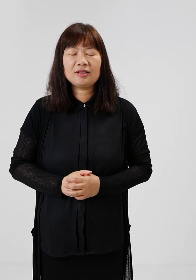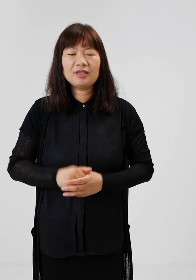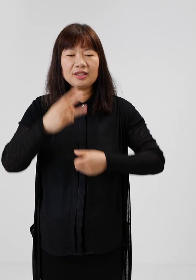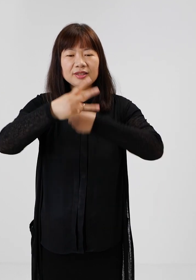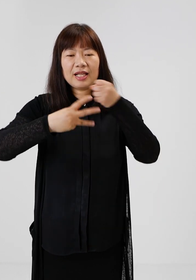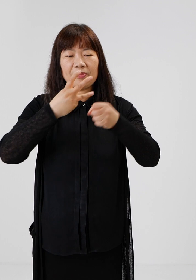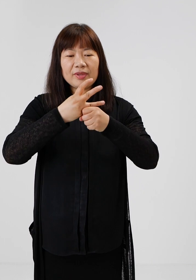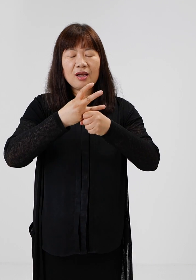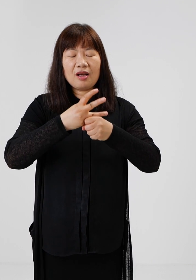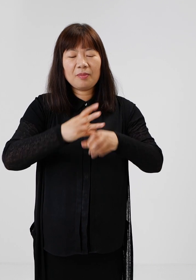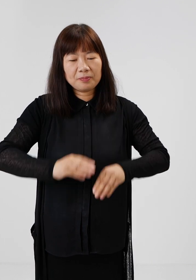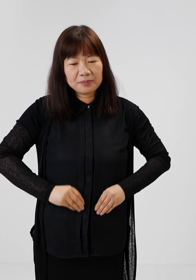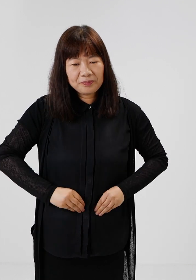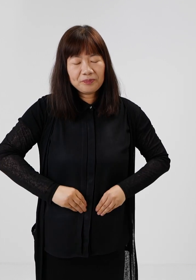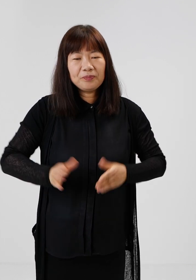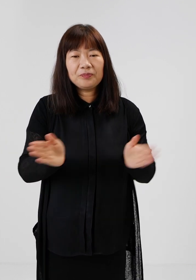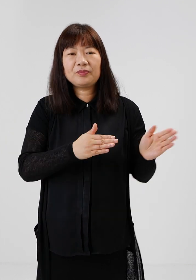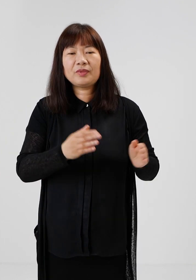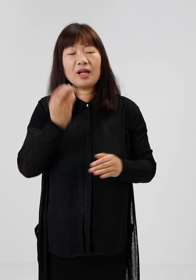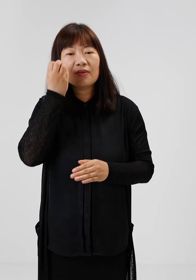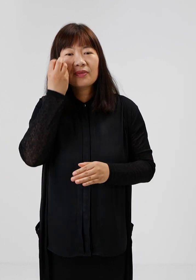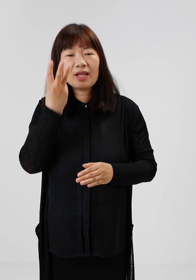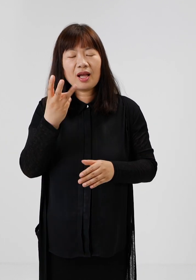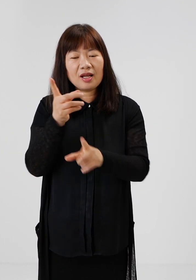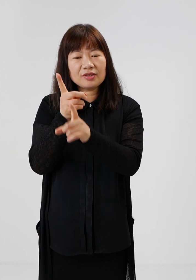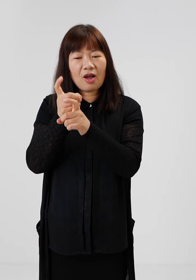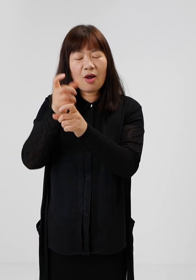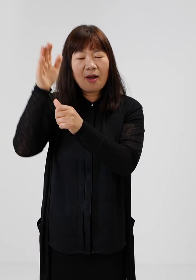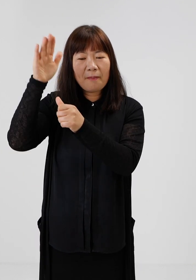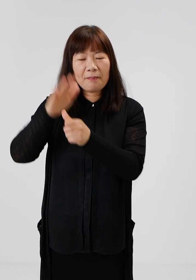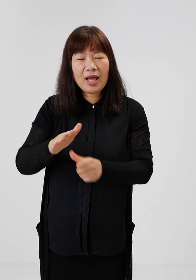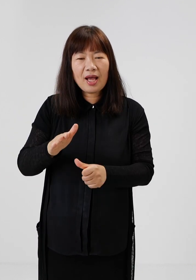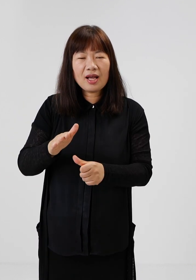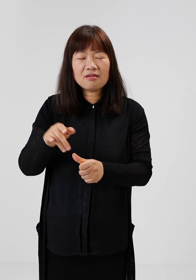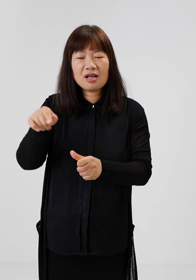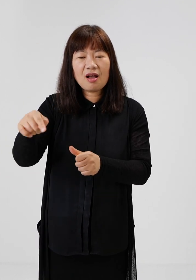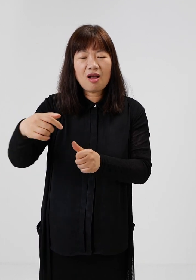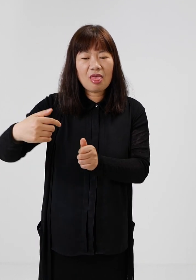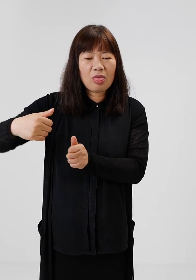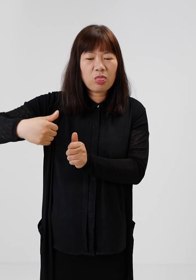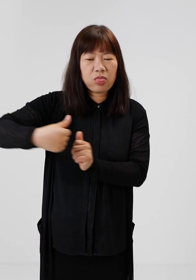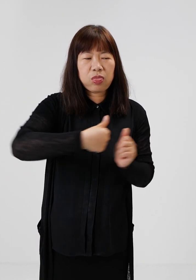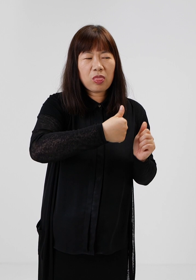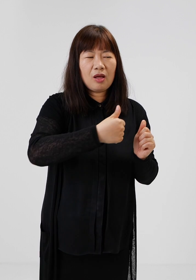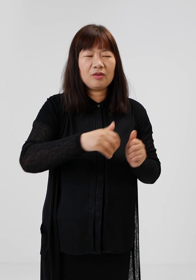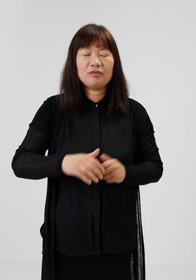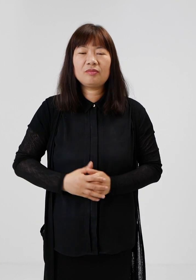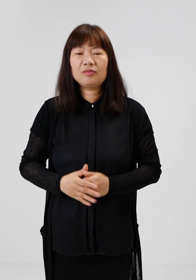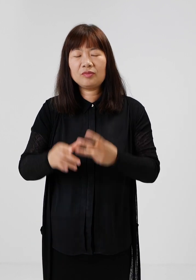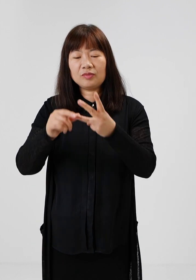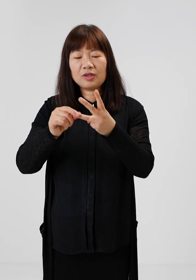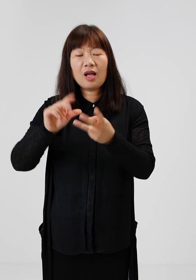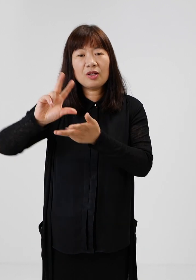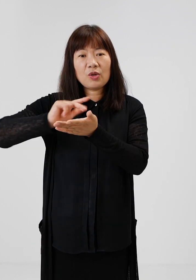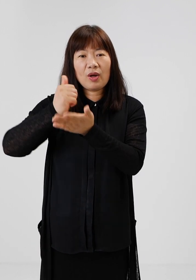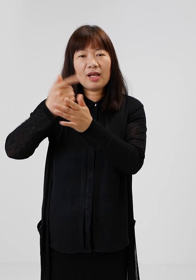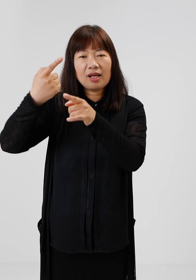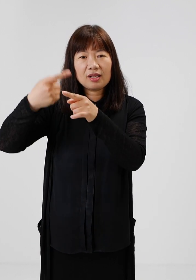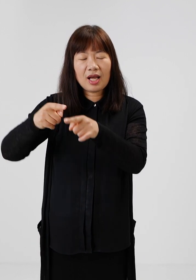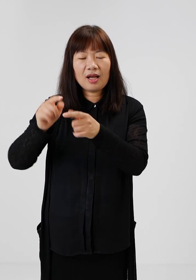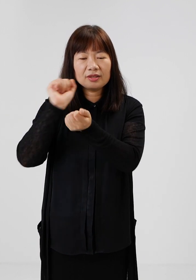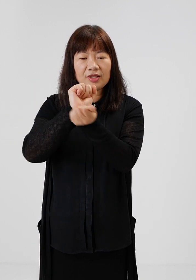3년 기근이든지 혹 내가 석 달을 적군에게 패하여 적군의 칼에 쫓기리든지 혹 여호와의 칼